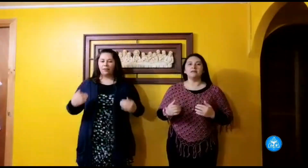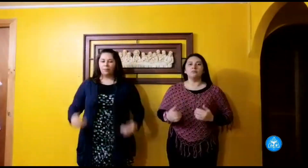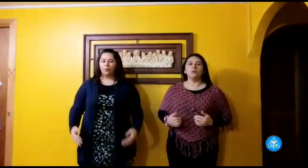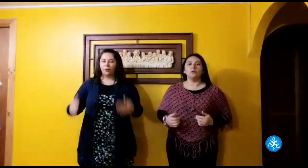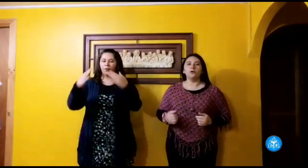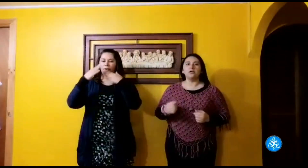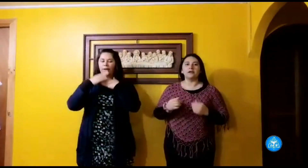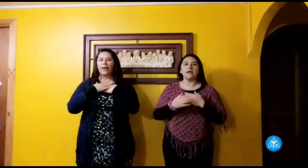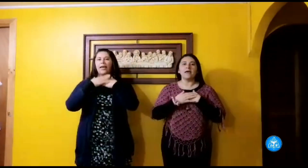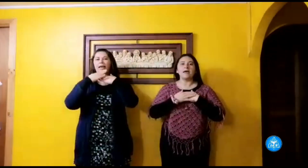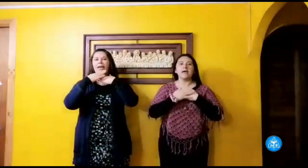es muy